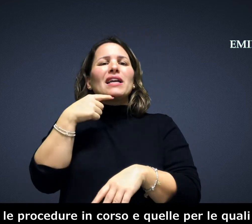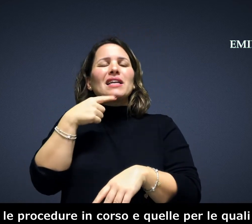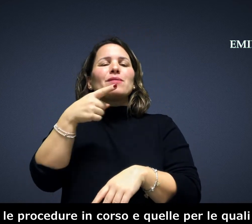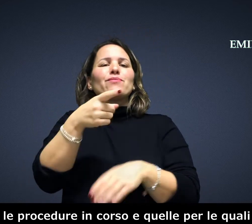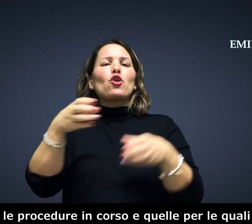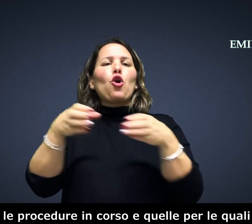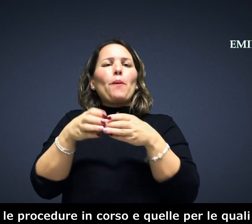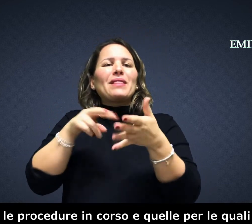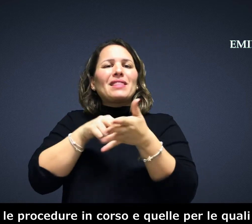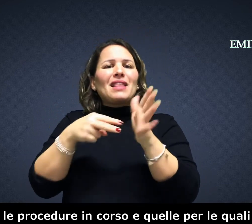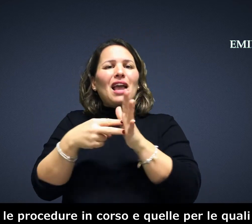Scientifico.